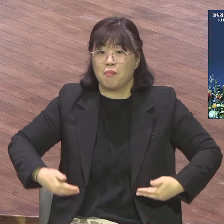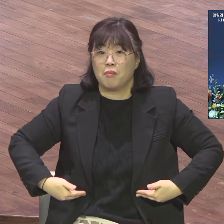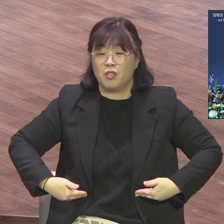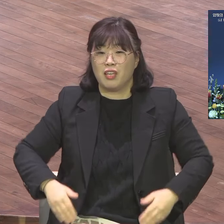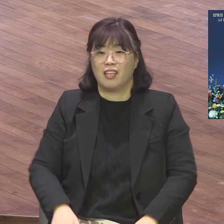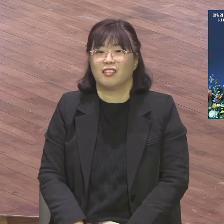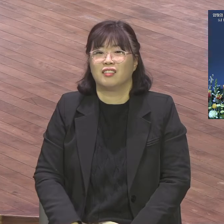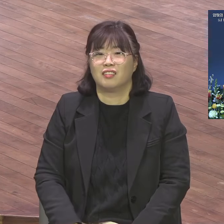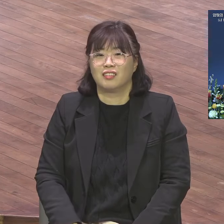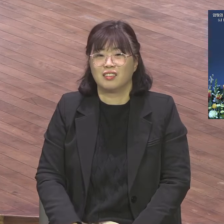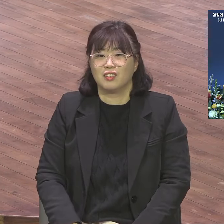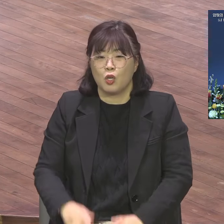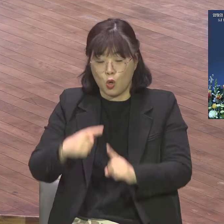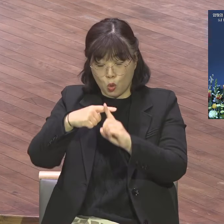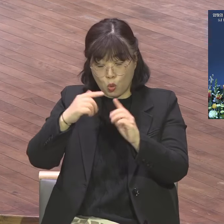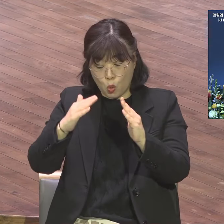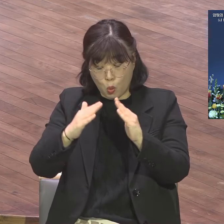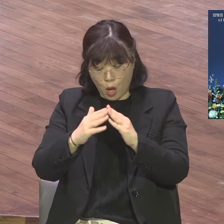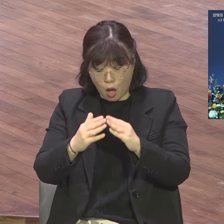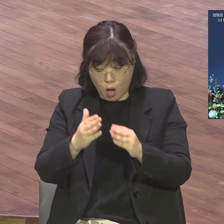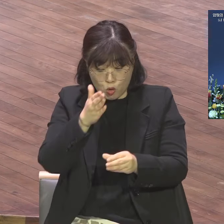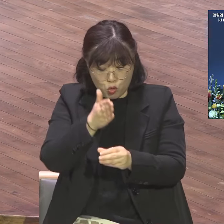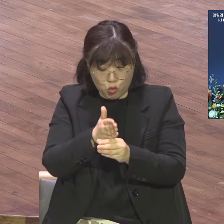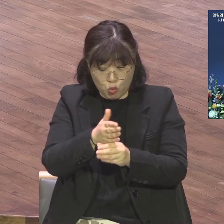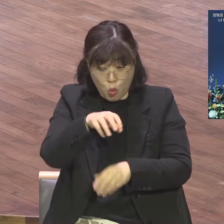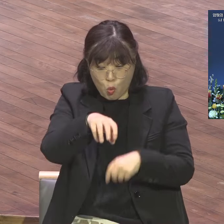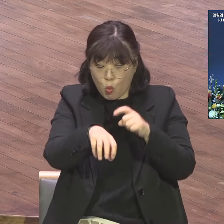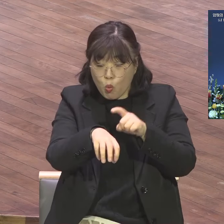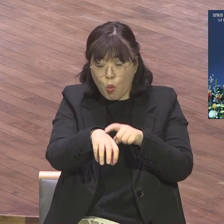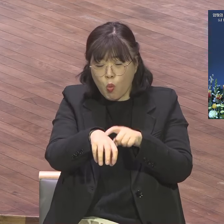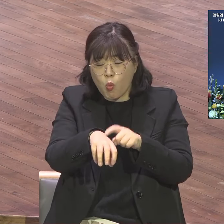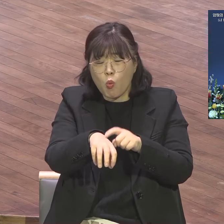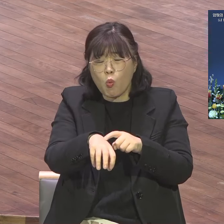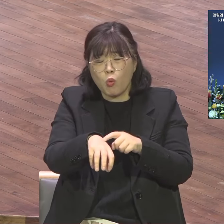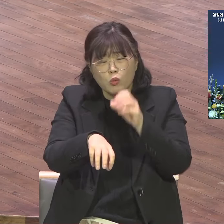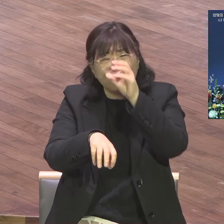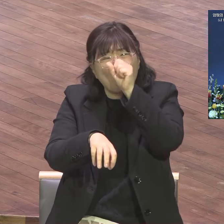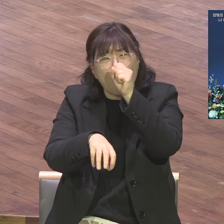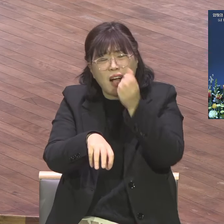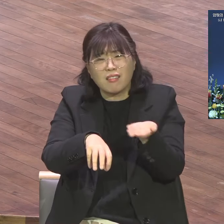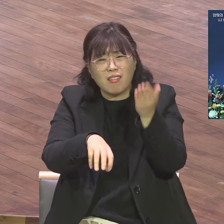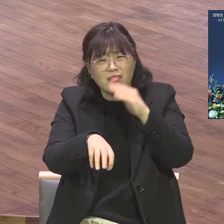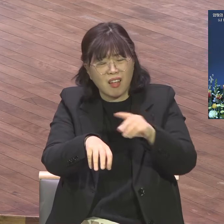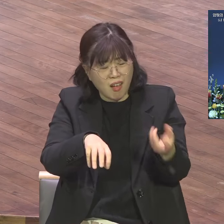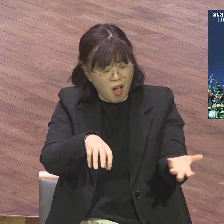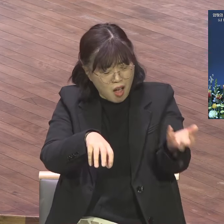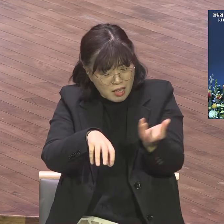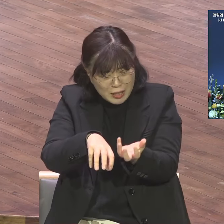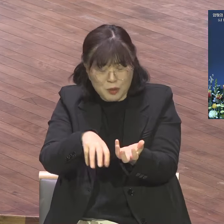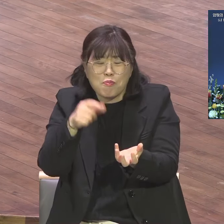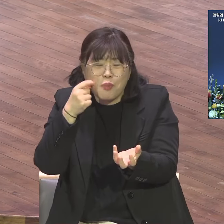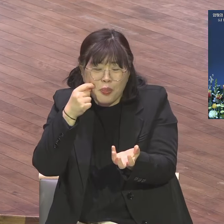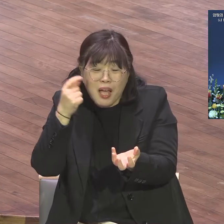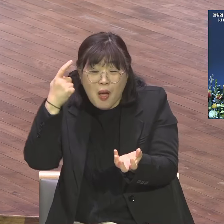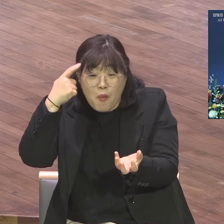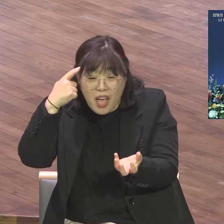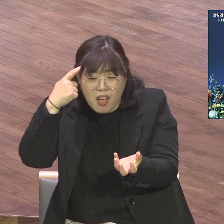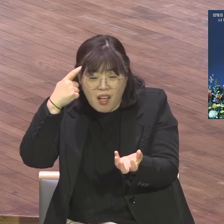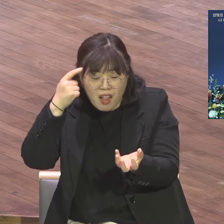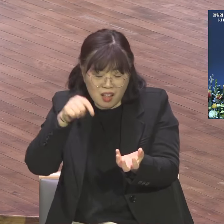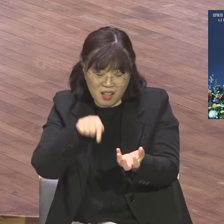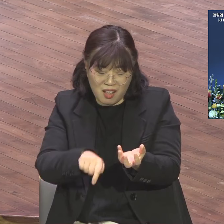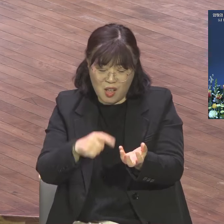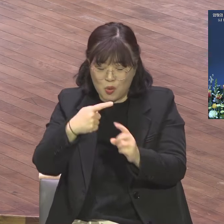오지. 이 강서구가 비싸고 부천에서 인천에서 오기가 쉽지 않잖아요. 또 여러 가지 이유도